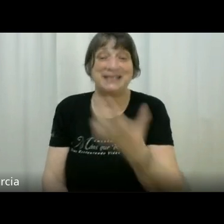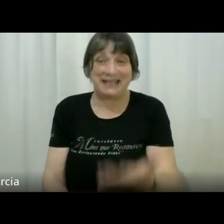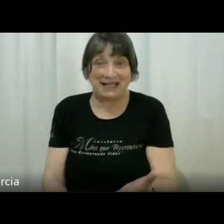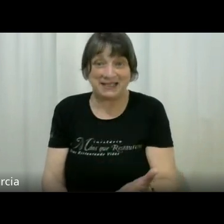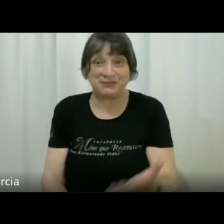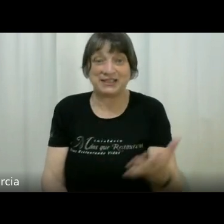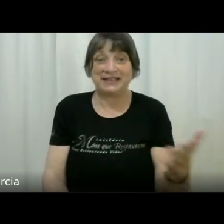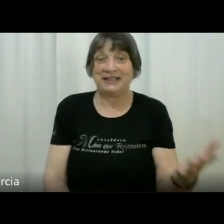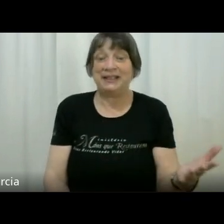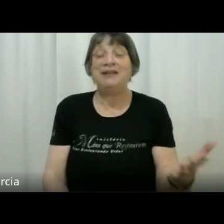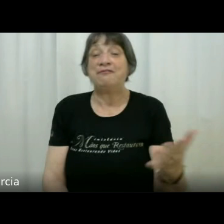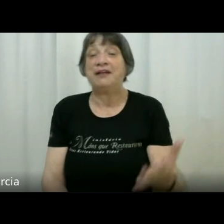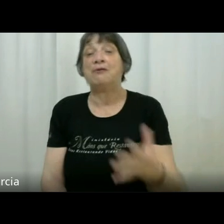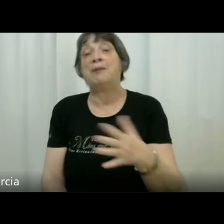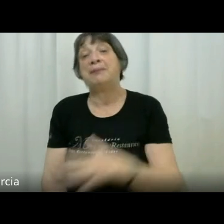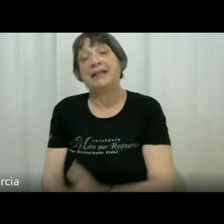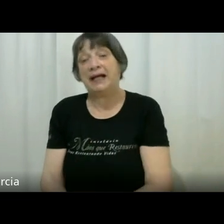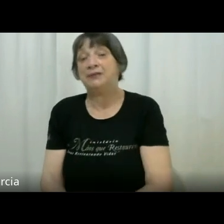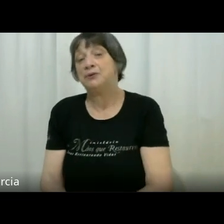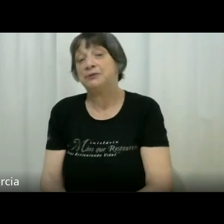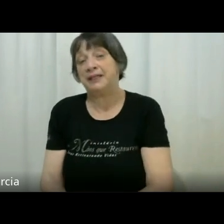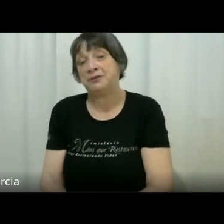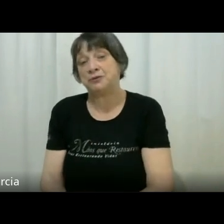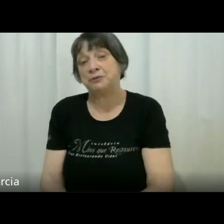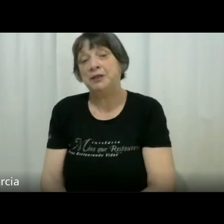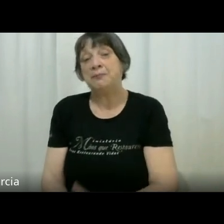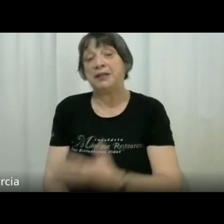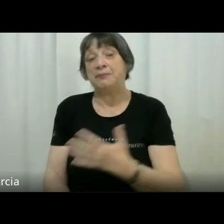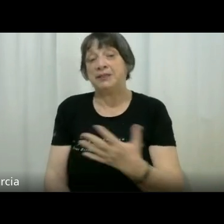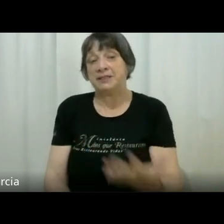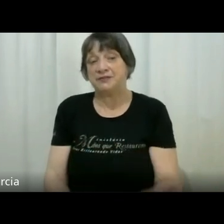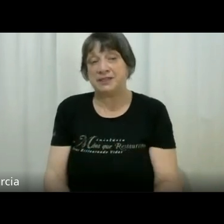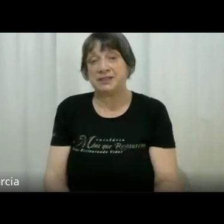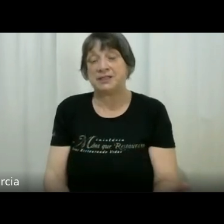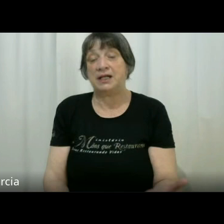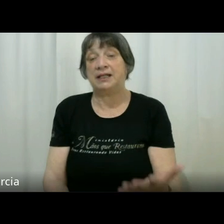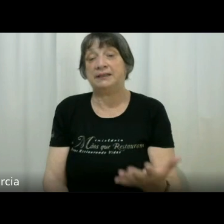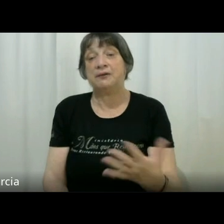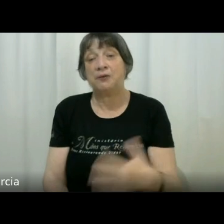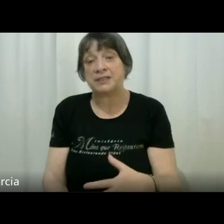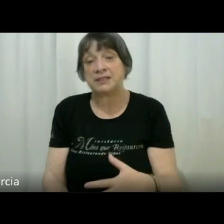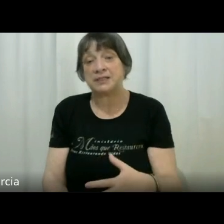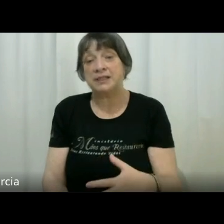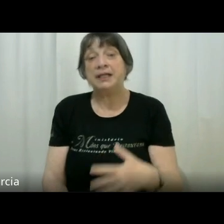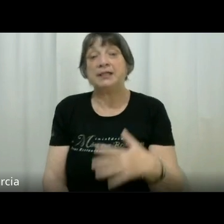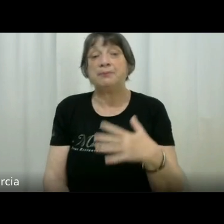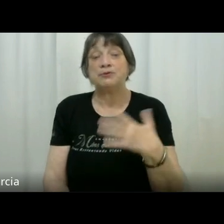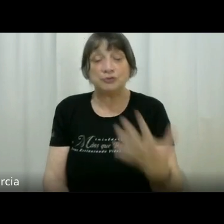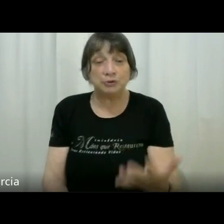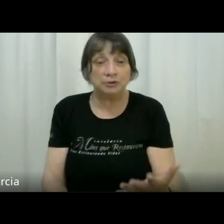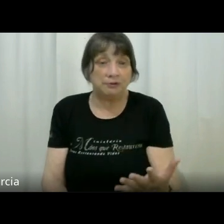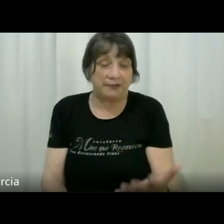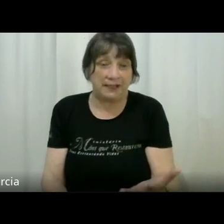conhecer sinais, você tem que ver como aplicar no contexto, porque muitas vezes tem coisas que